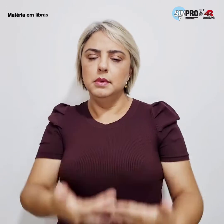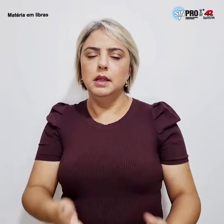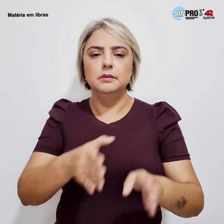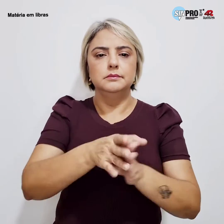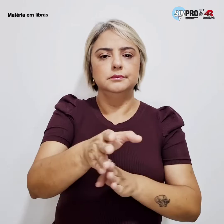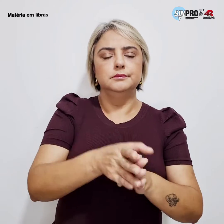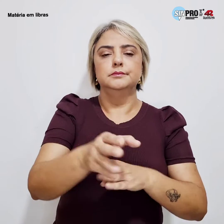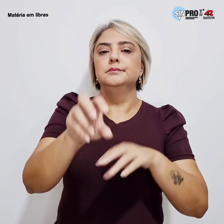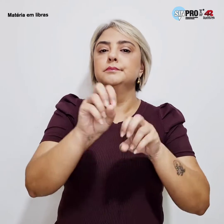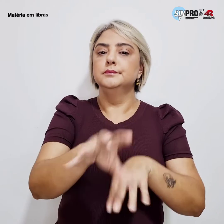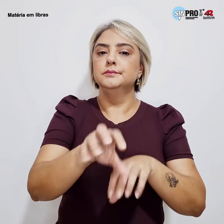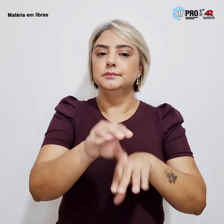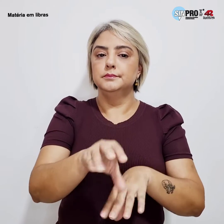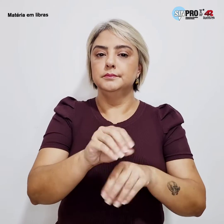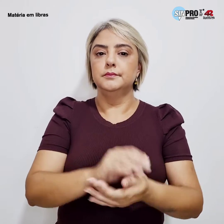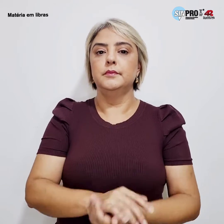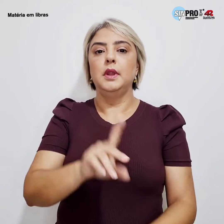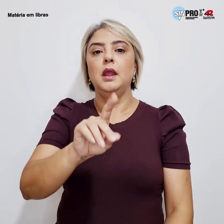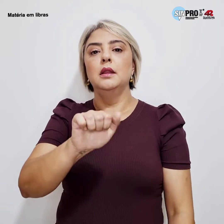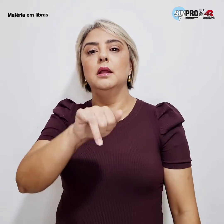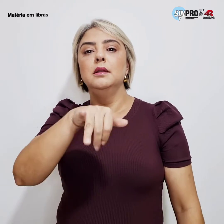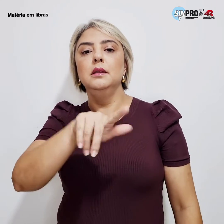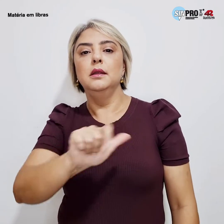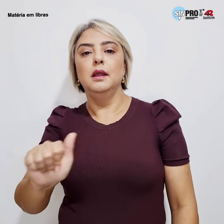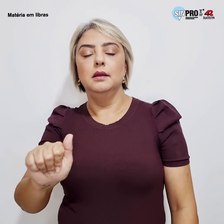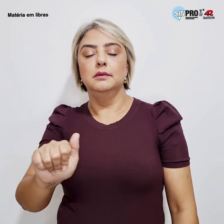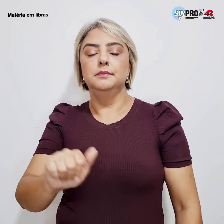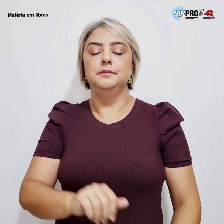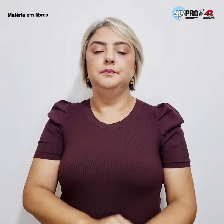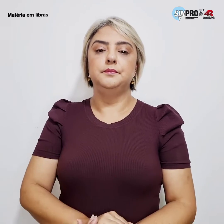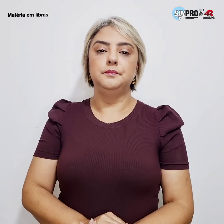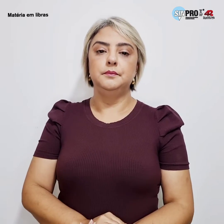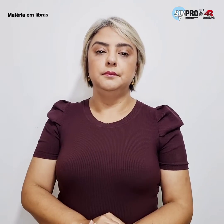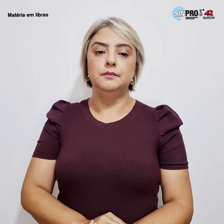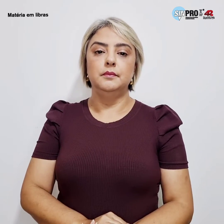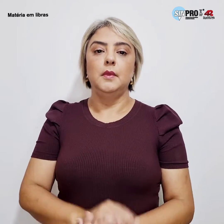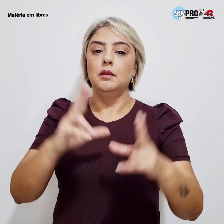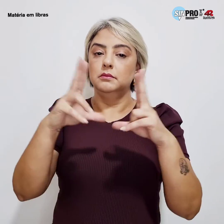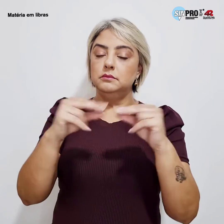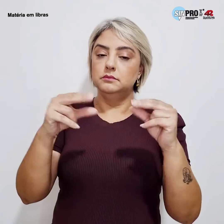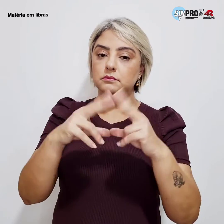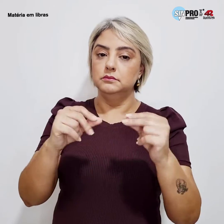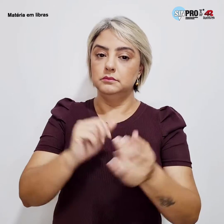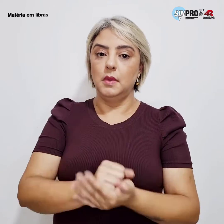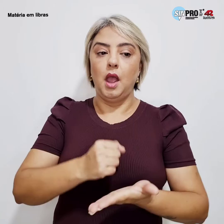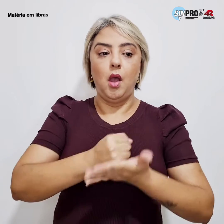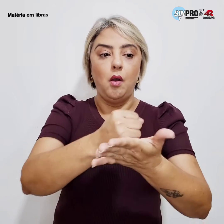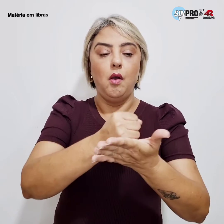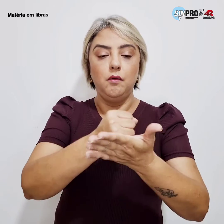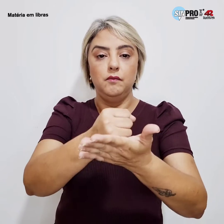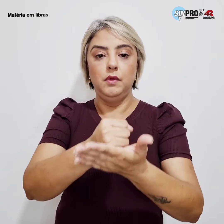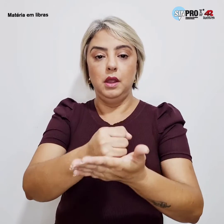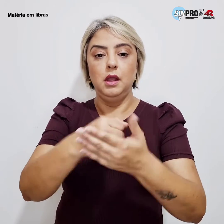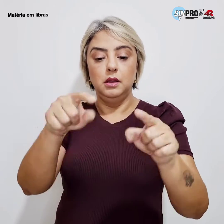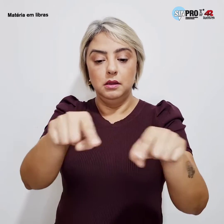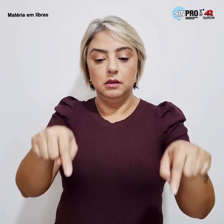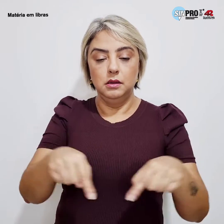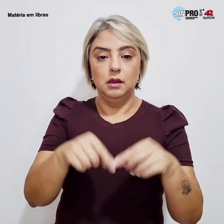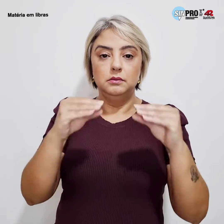orientadora educacional Daniela Laender. No plano piloto, a oferta de turmas de EJA